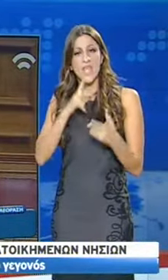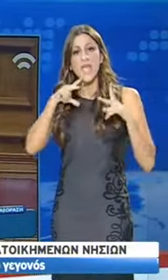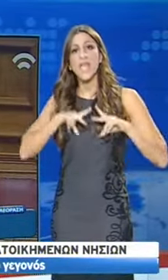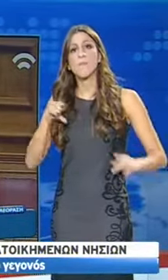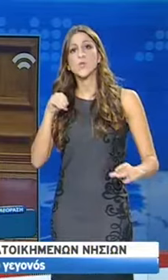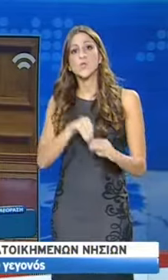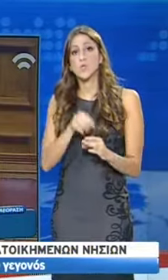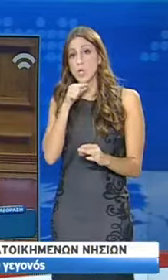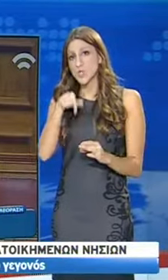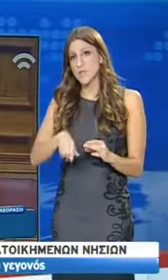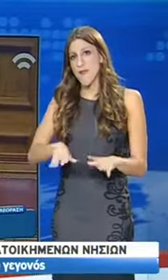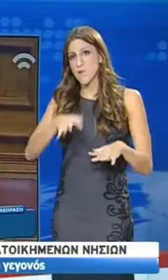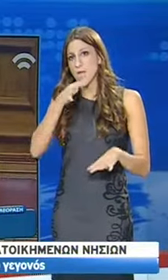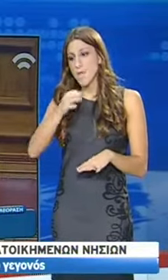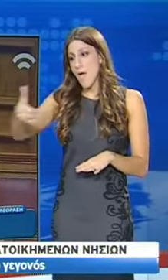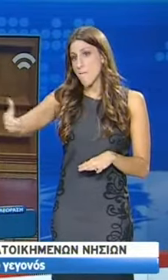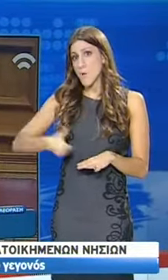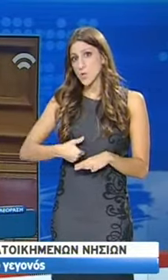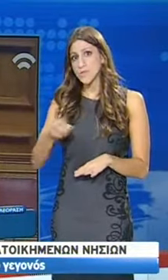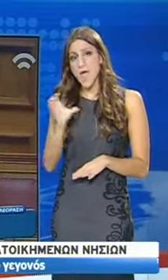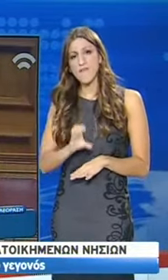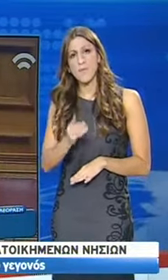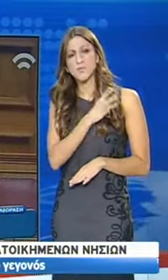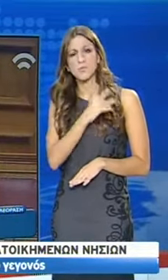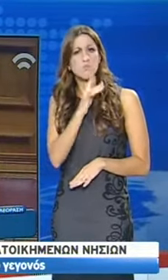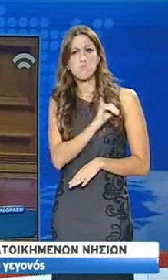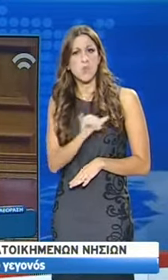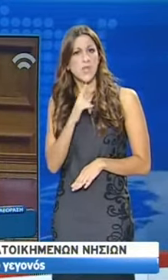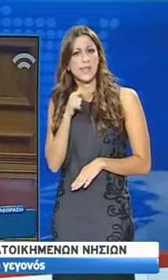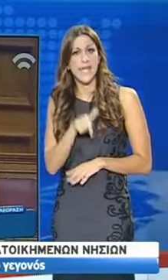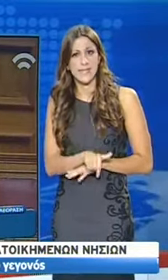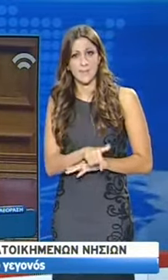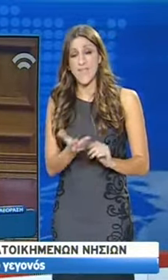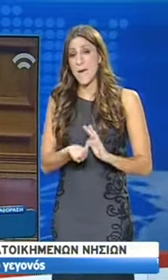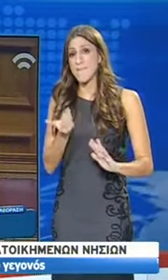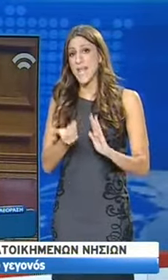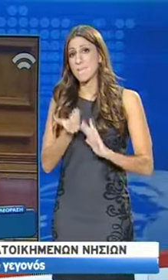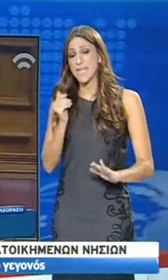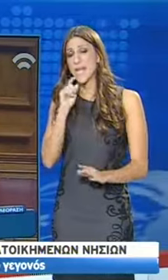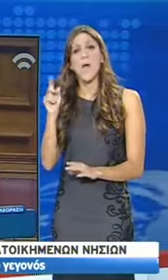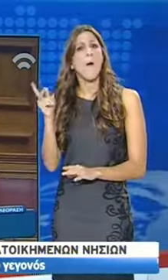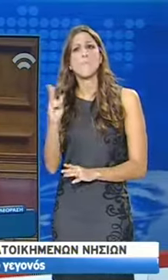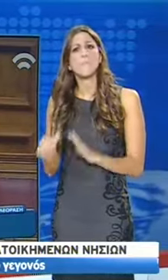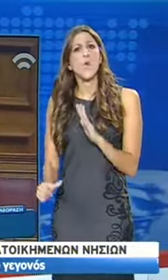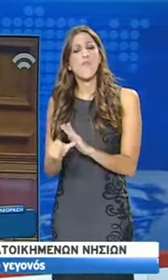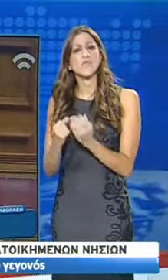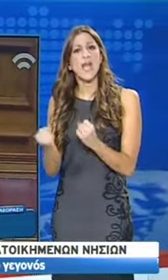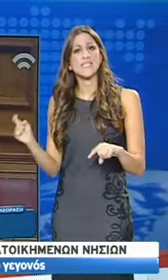υπήρξε καμία τέτοια πρόταση από ξένο αξιωματούχο, παρότι νωρίτερα, απαντώντας την κριτική του Προέδρου των Ανεξάρτητων Ελλήνων, είχε δηλώσει ότι